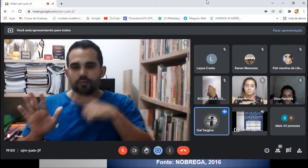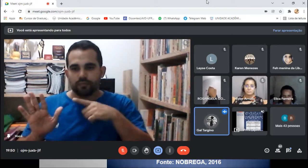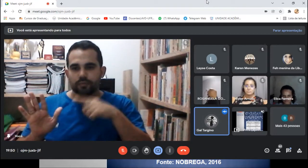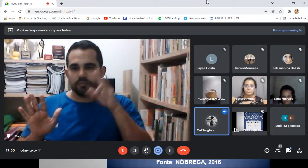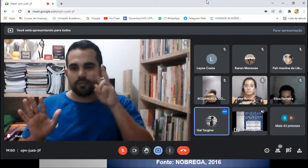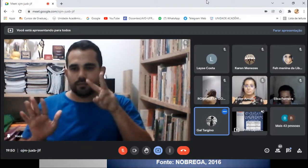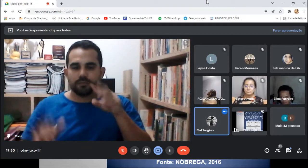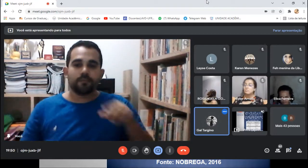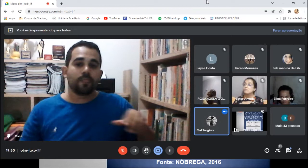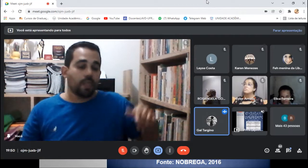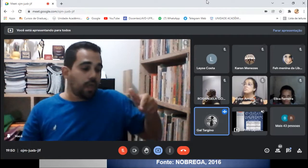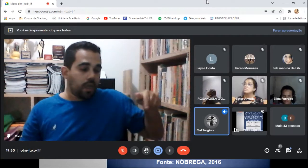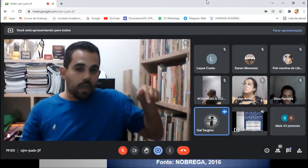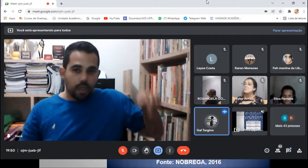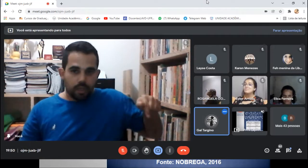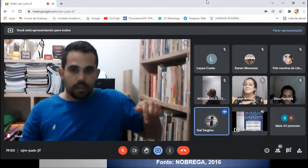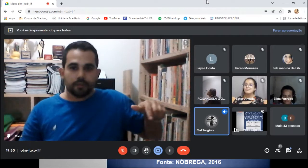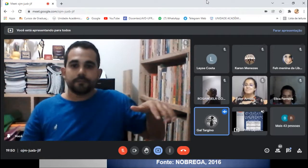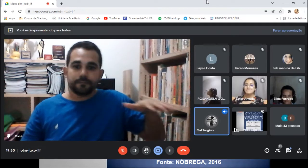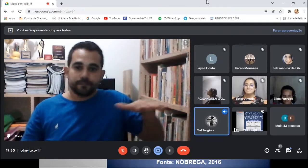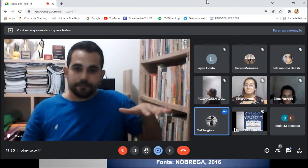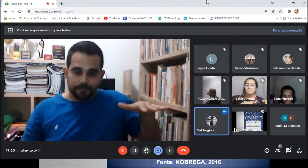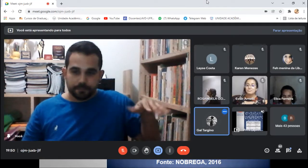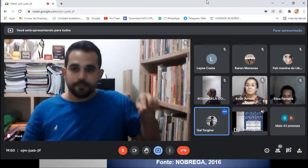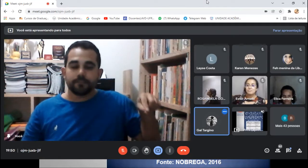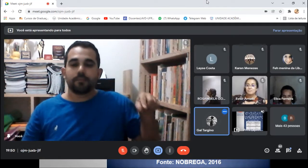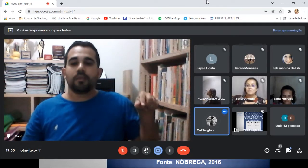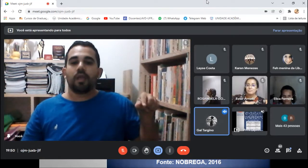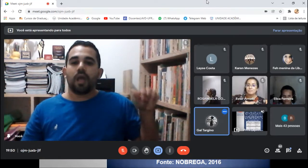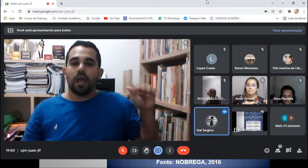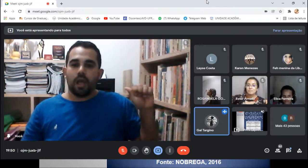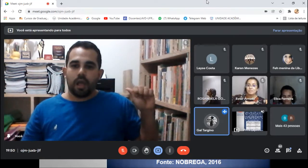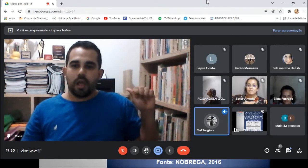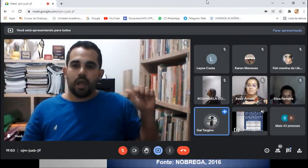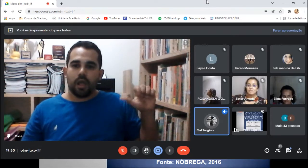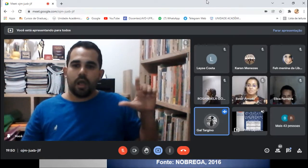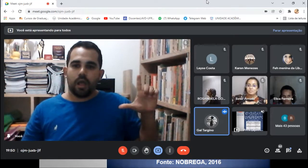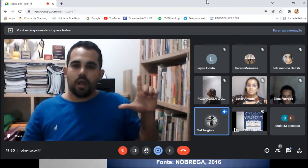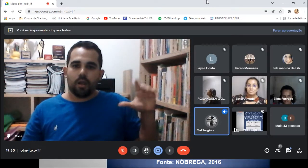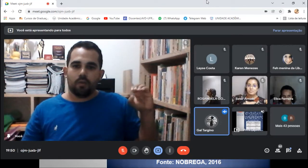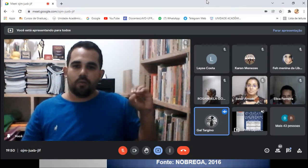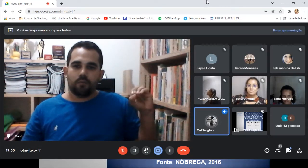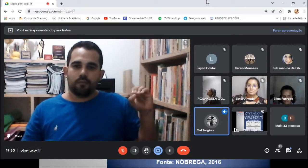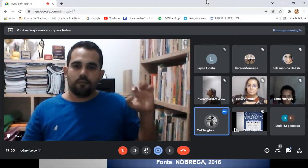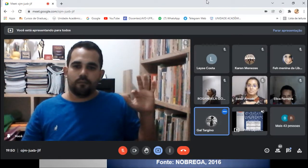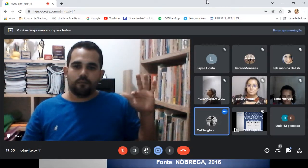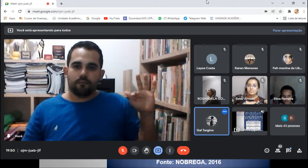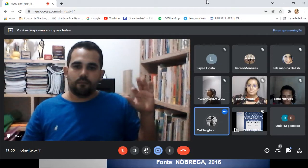exemplo, eu vou dar um exemplo para vocês verem. Na área das línguas orais,